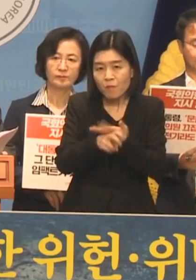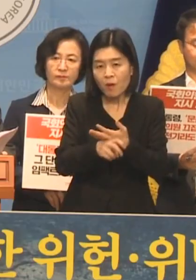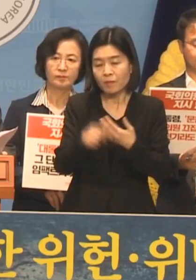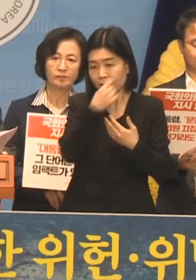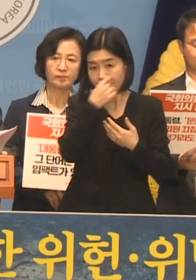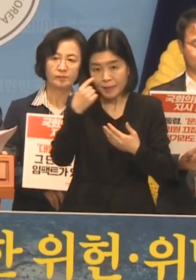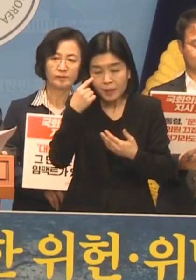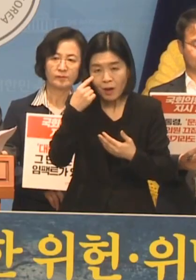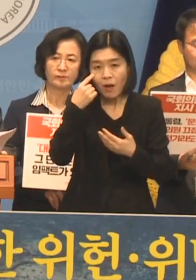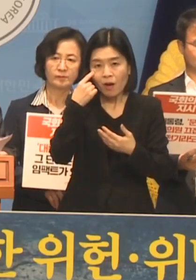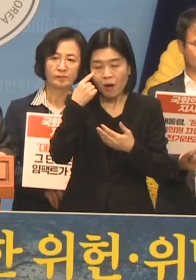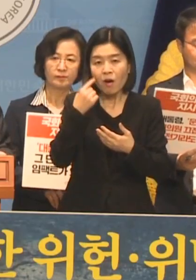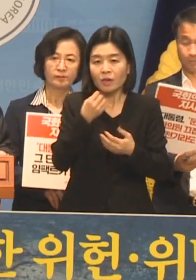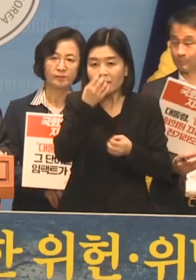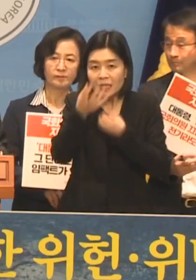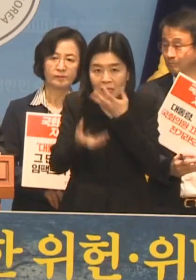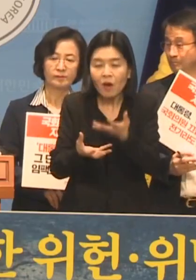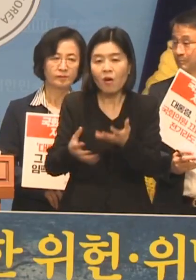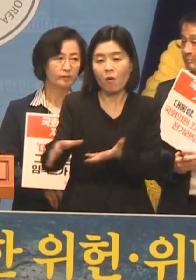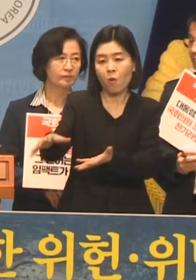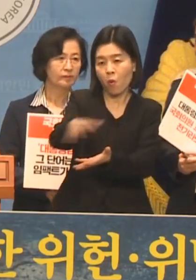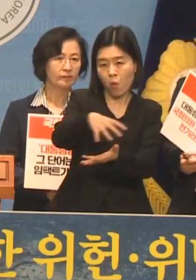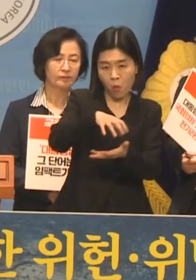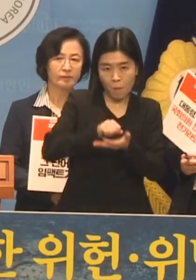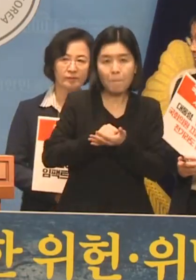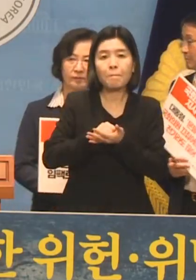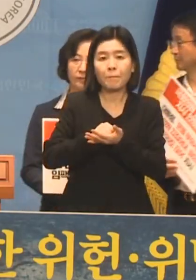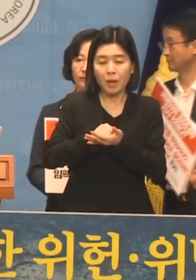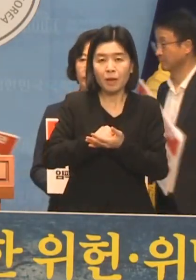다수 확보했습니다.